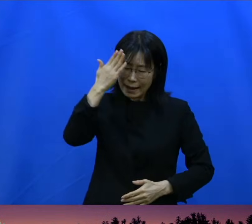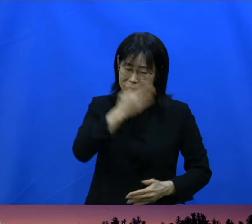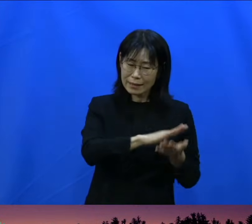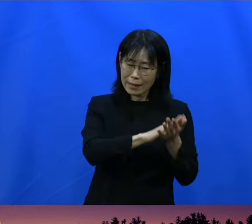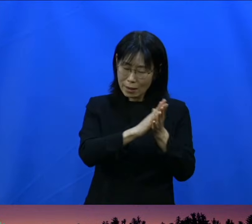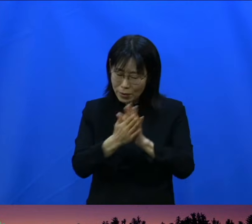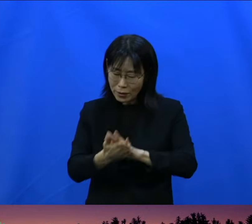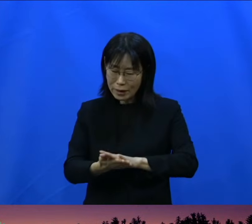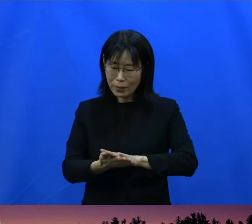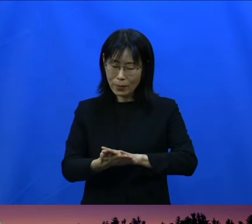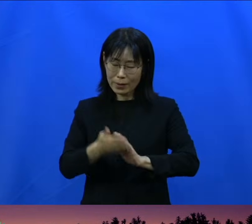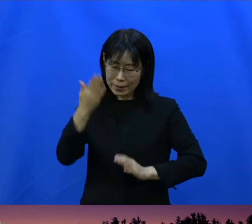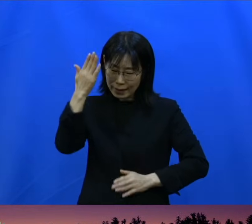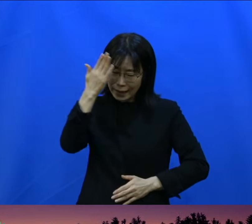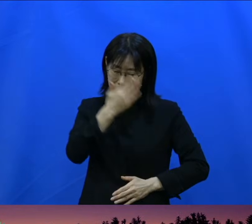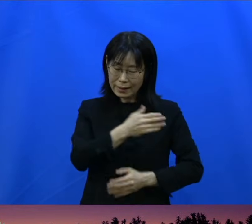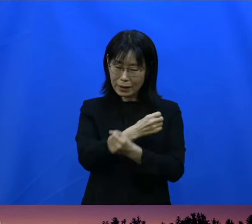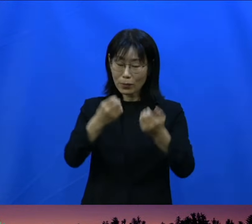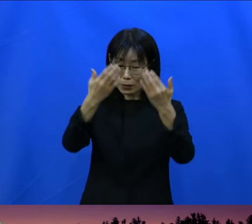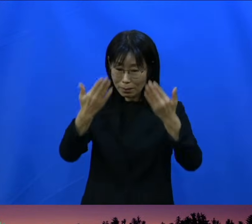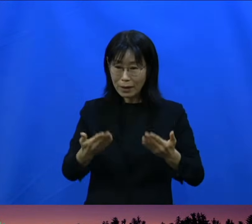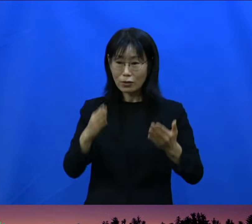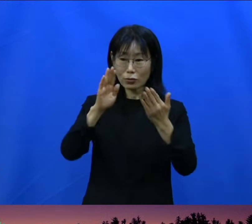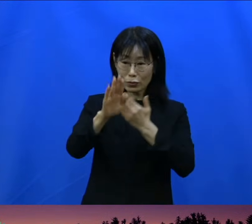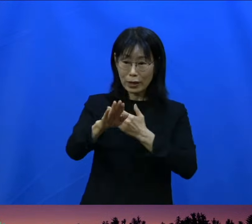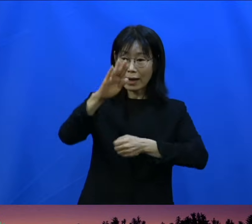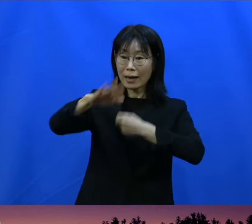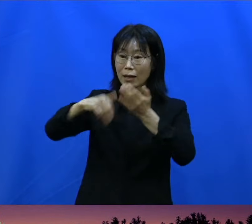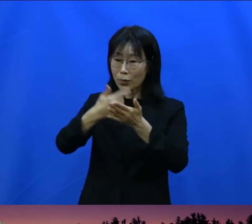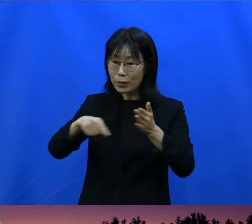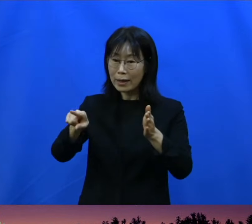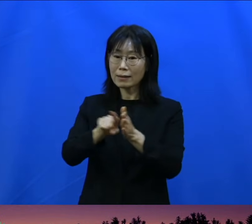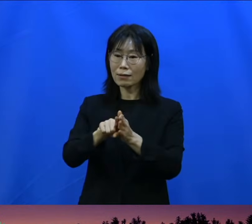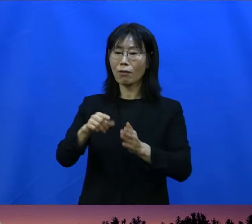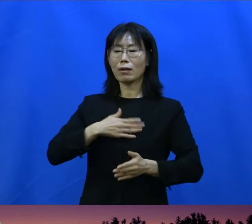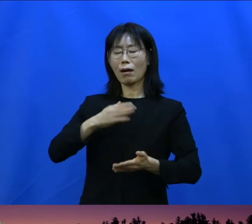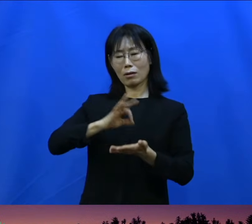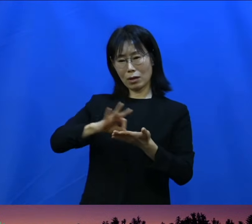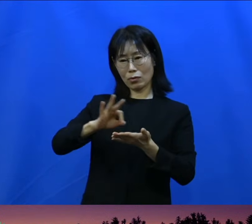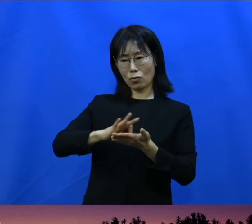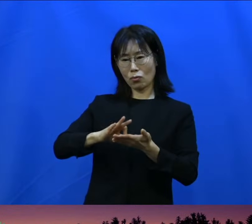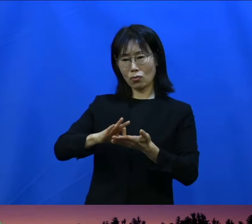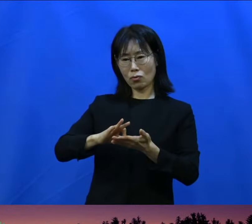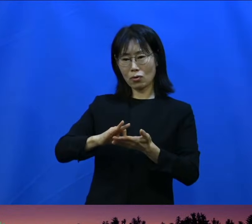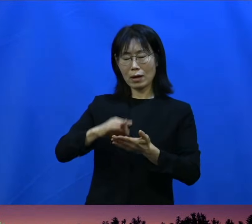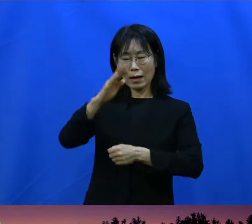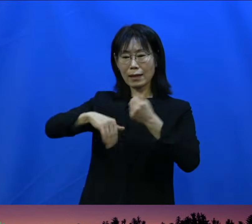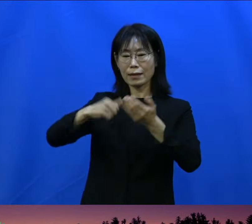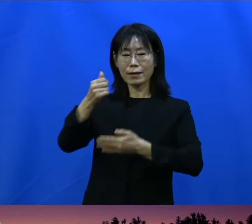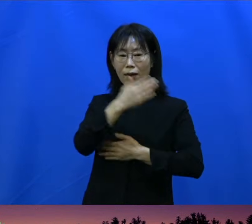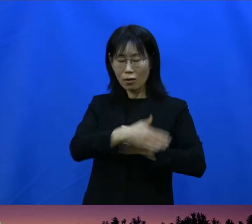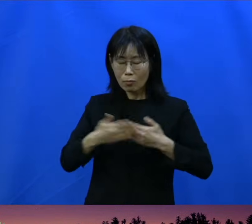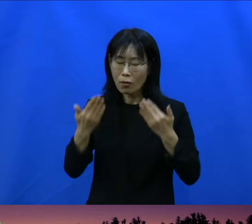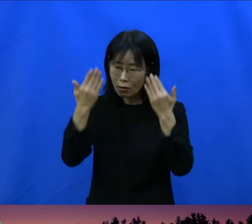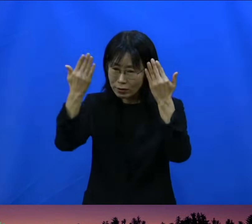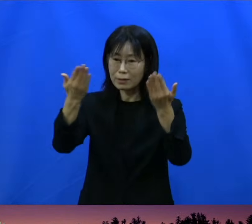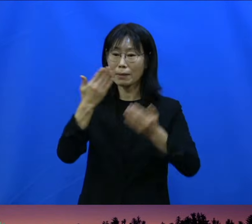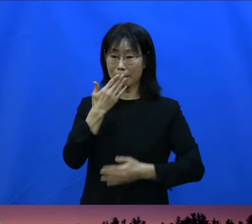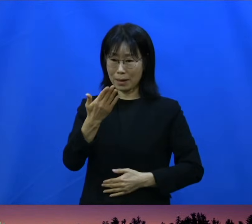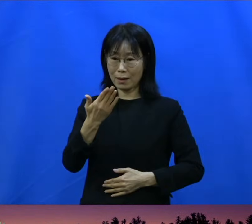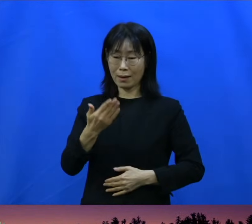여러분, 거룩을 경험한 성도는 죄에 대한 태도가 달라요. 이사야는 거룩을 목격한